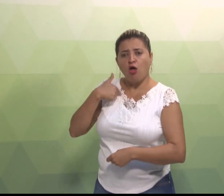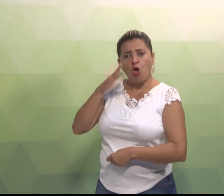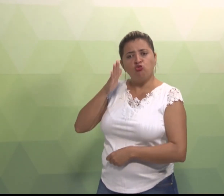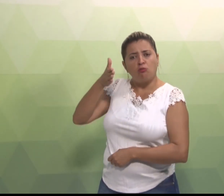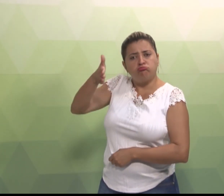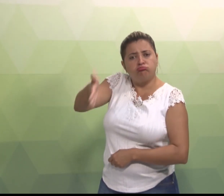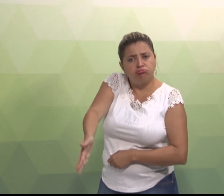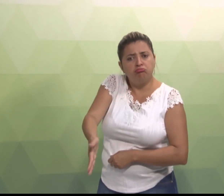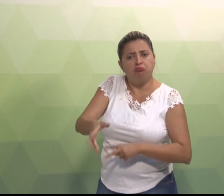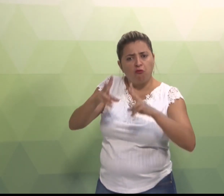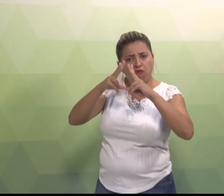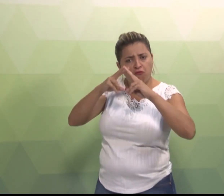fui. Olha como eu estou